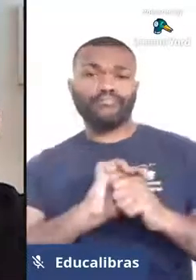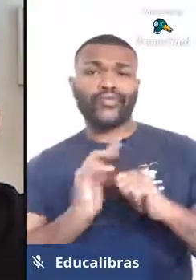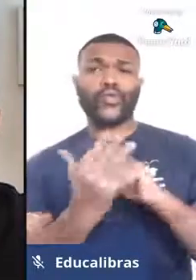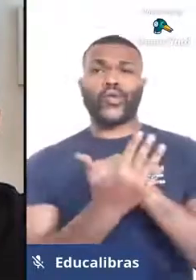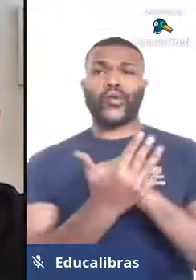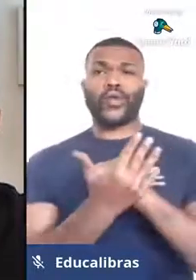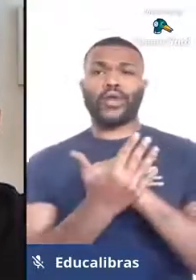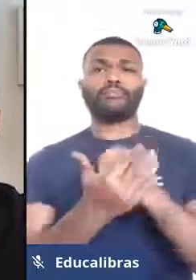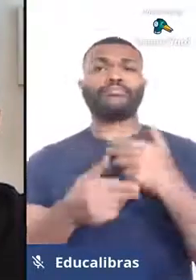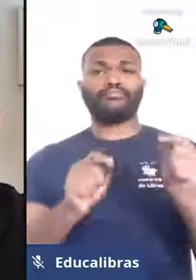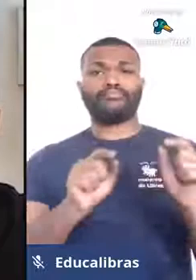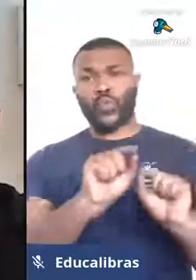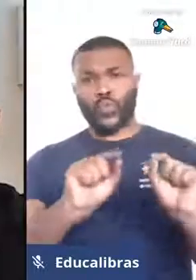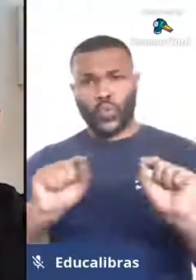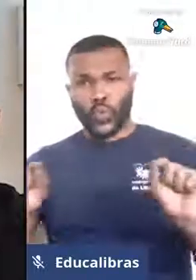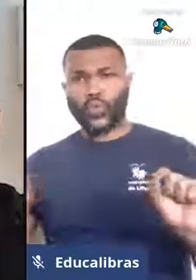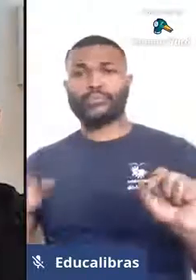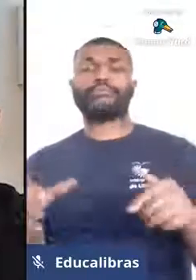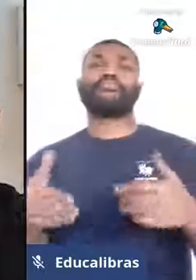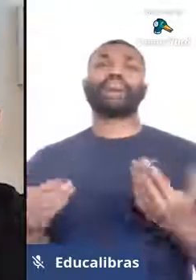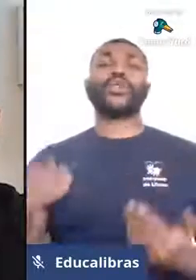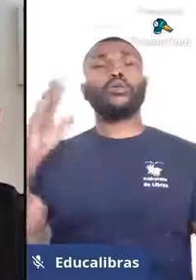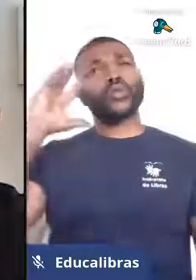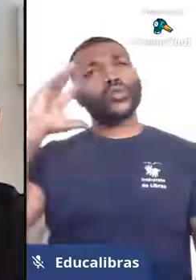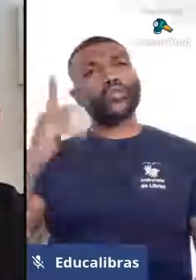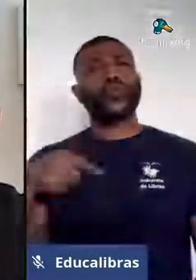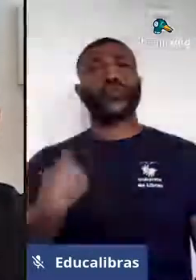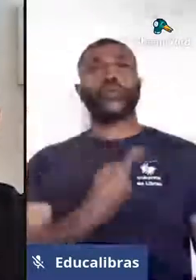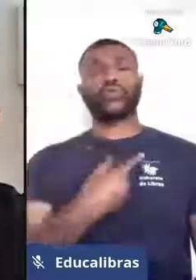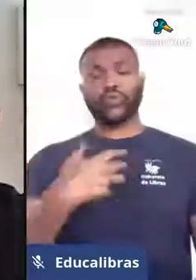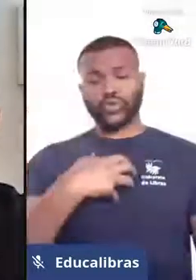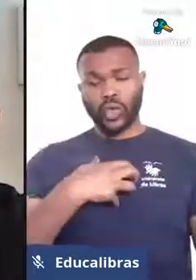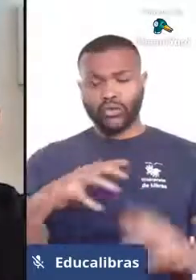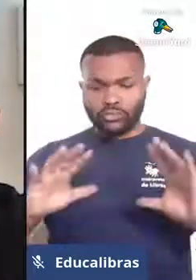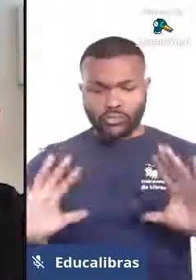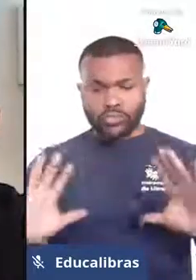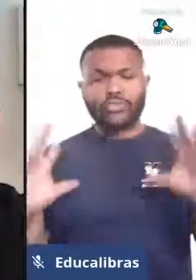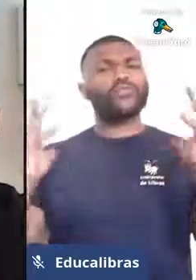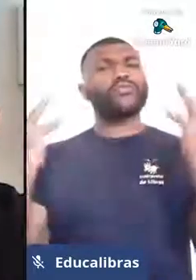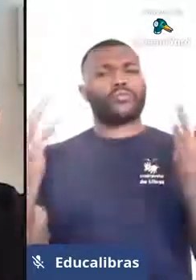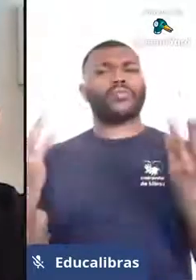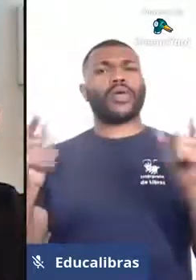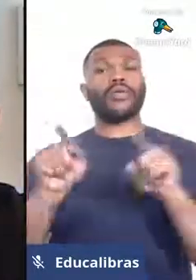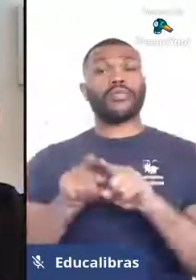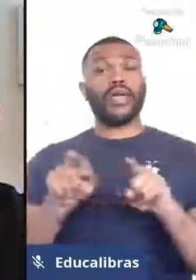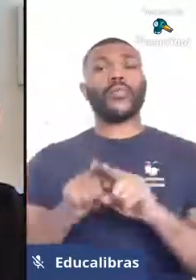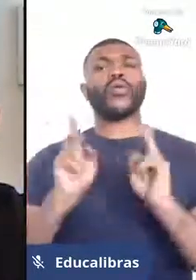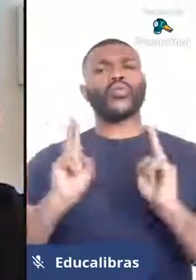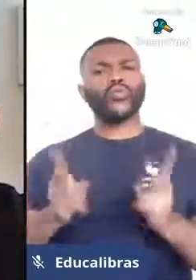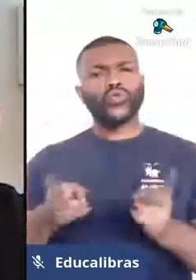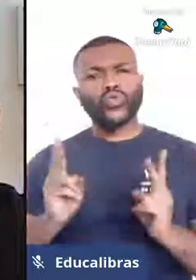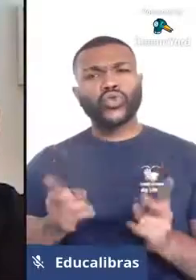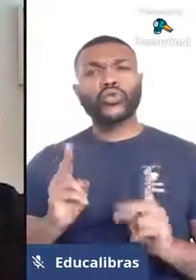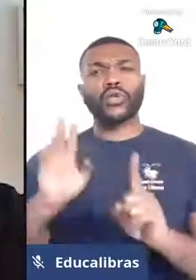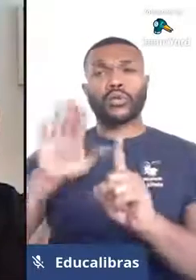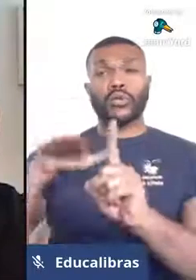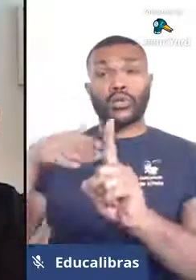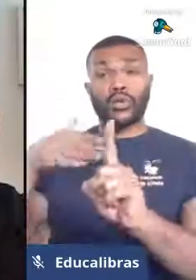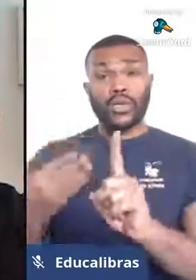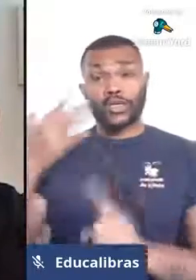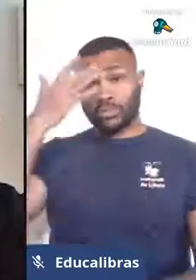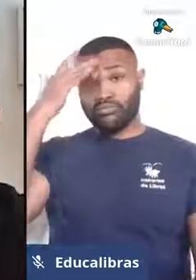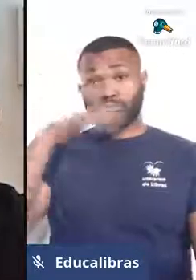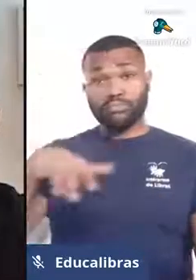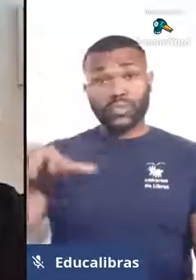né? Então, resolvemos que a nossa forma de comemorar e continuar homenageando as pessoas que a gente queria